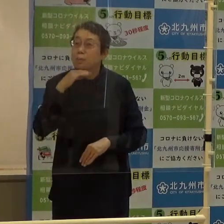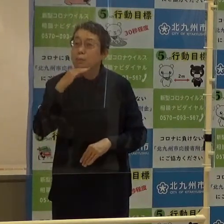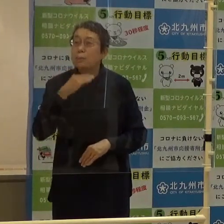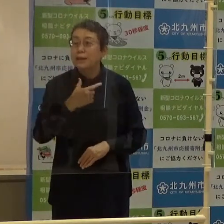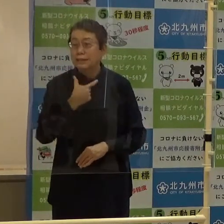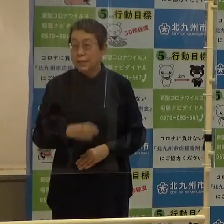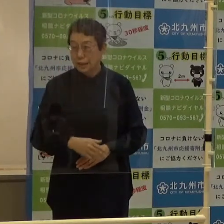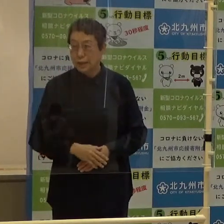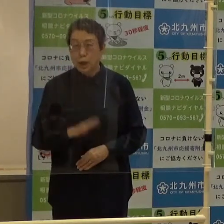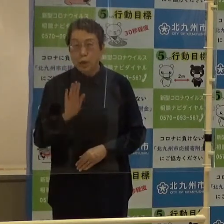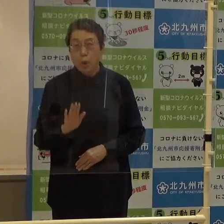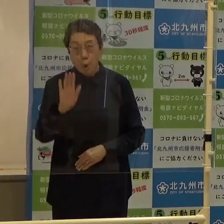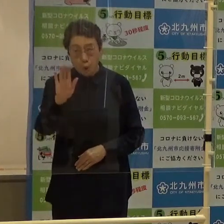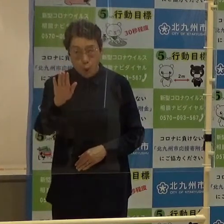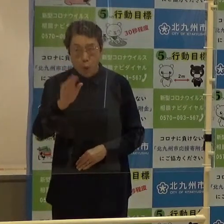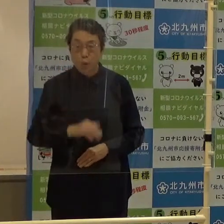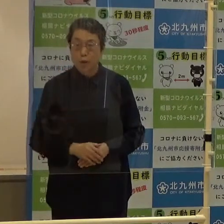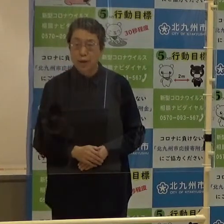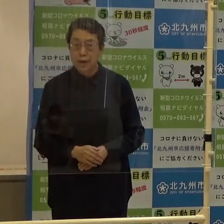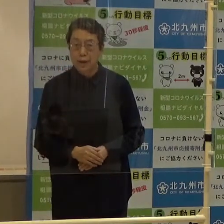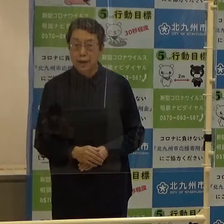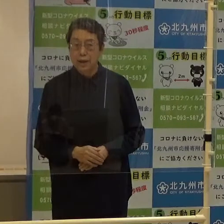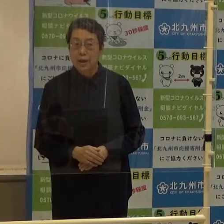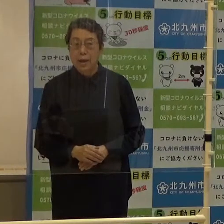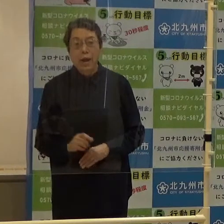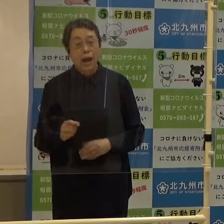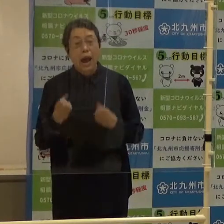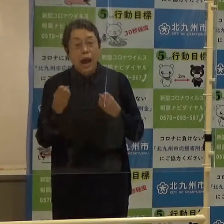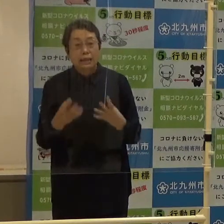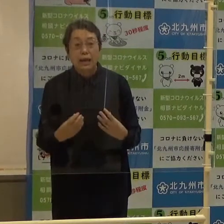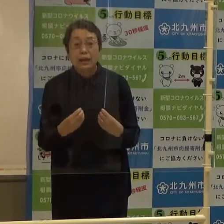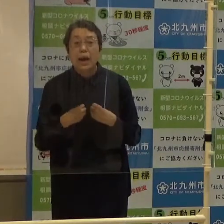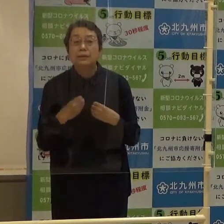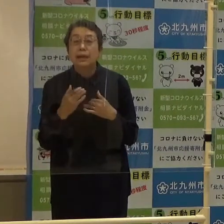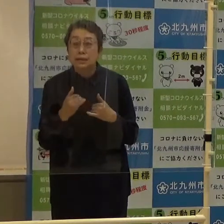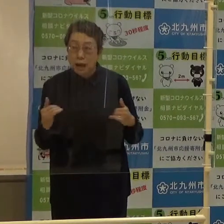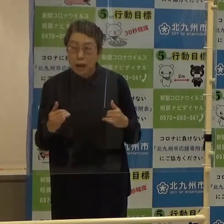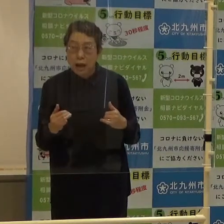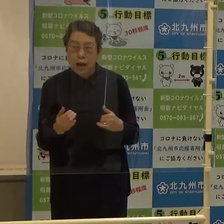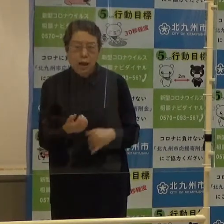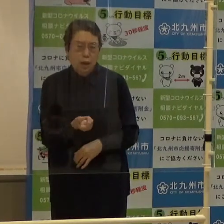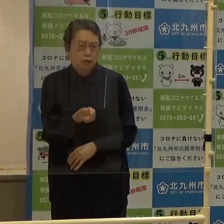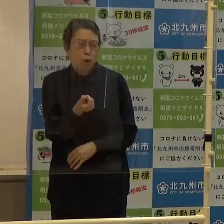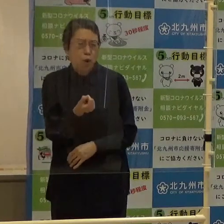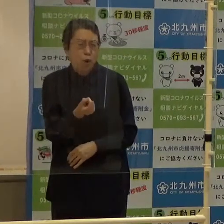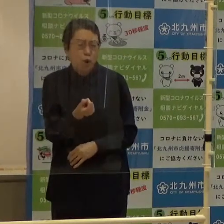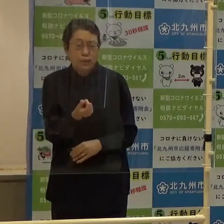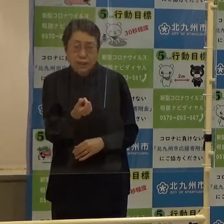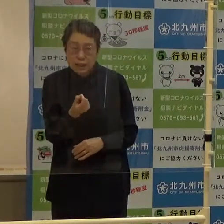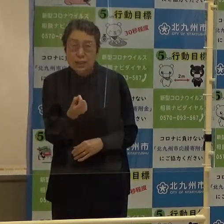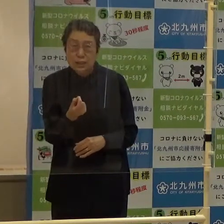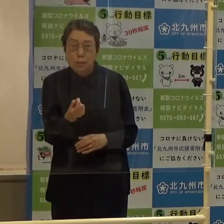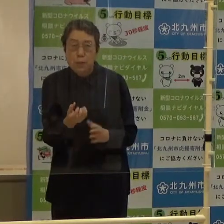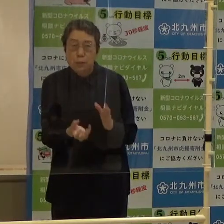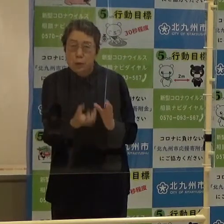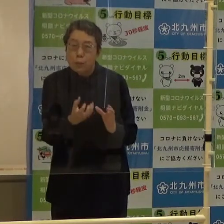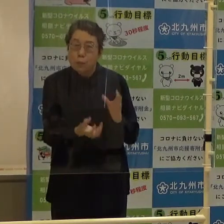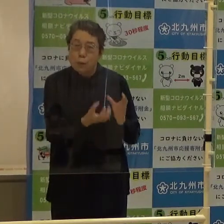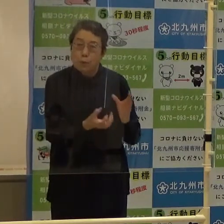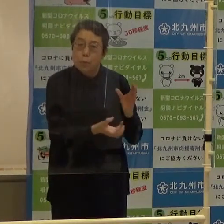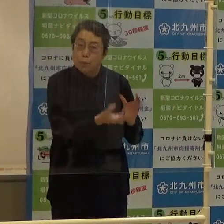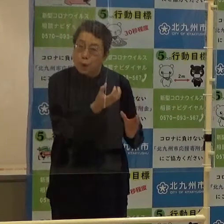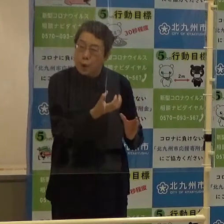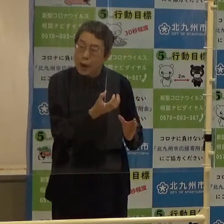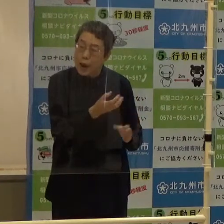まり今後ともですね、散発的に新規の感染者が少数だから出る可能性というのはリスクはやはり